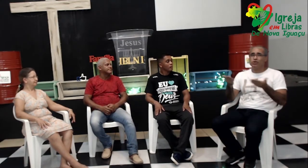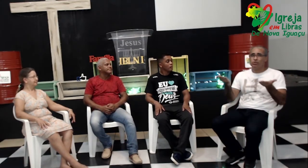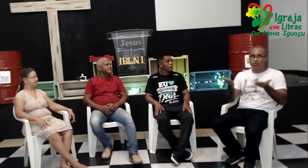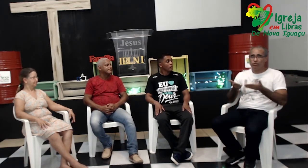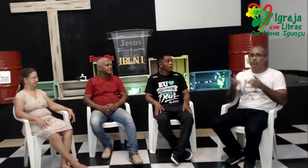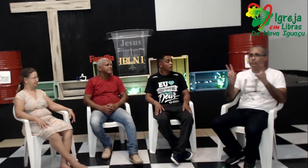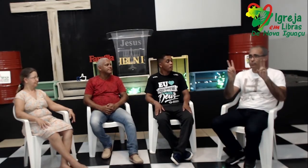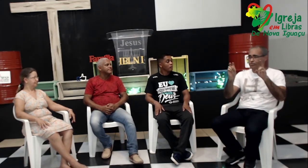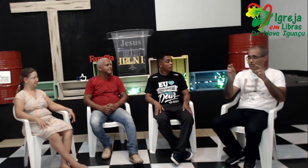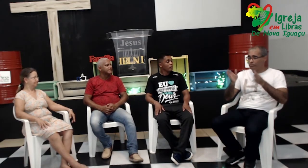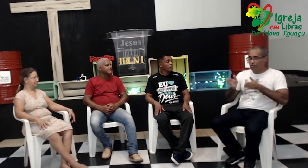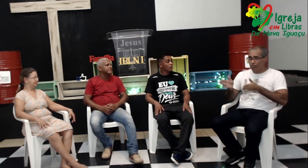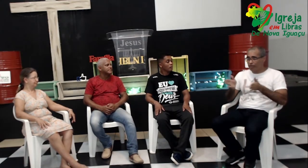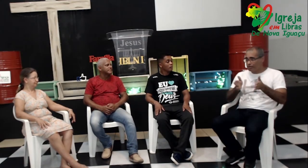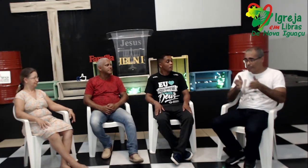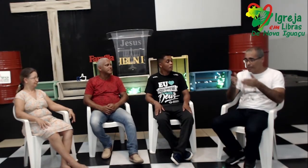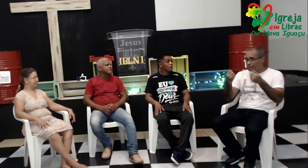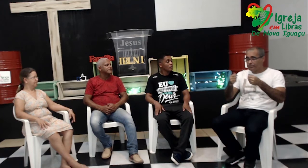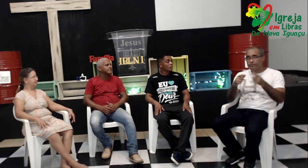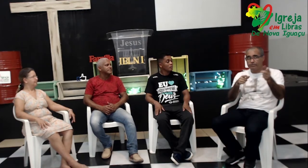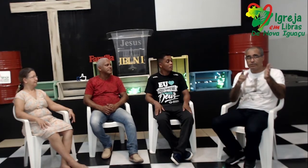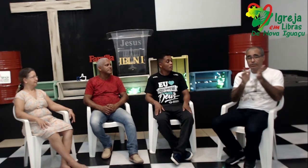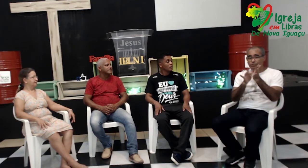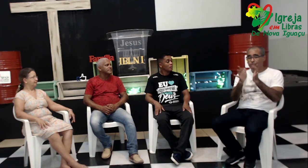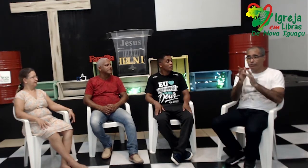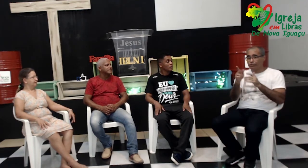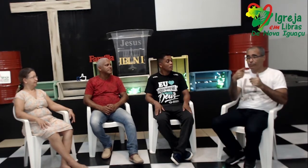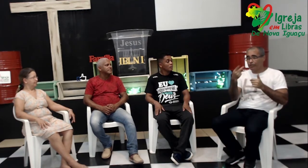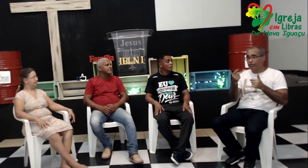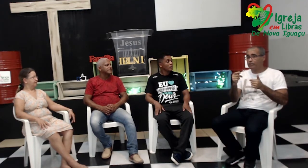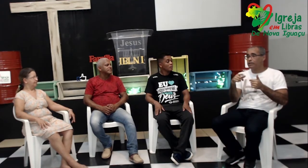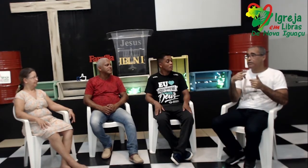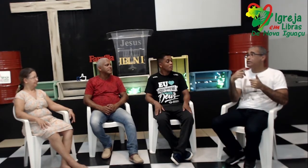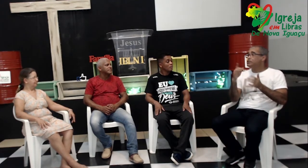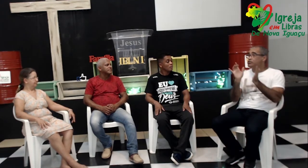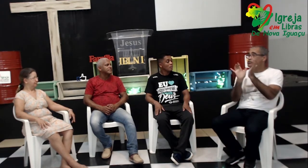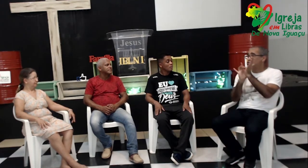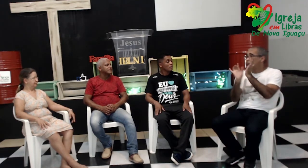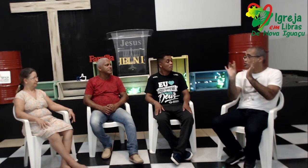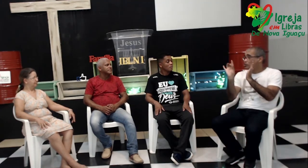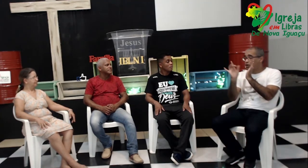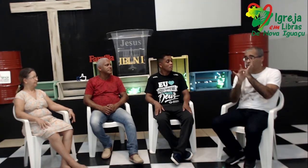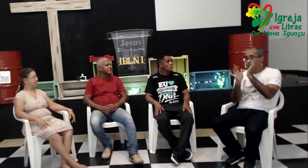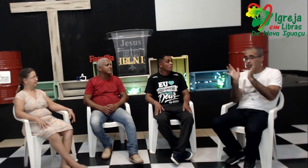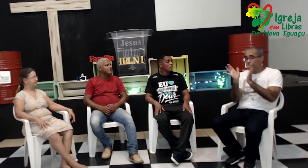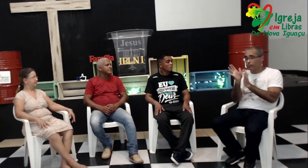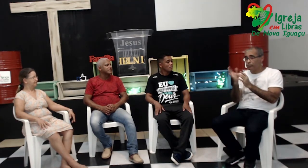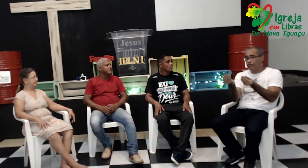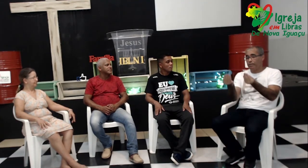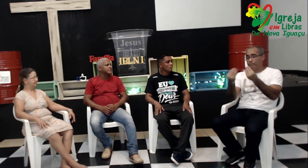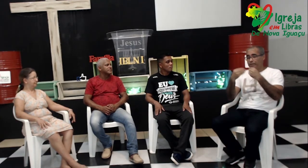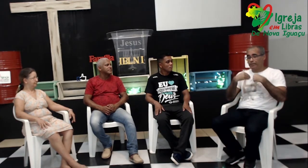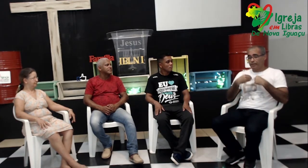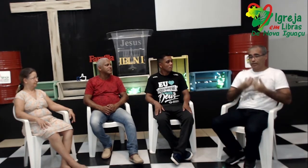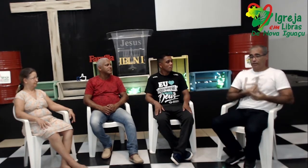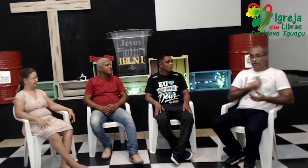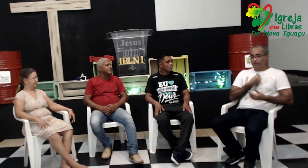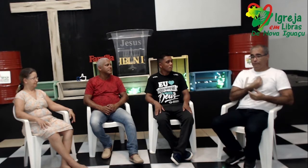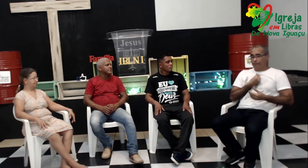ter controle. Nosso tema hoje, ele fala sobre Jesus. Jesus, ele vai